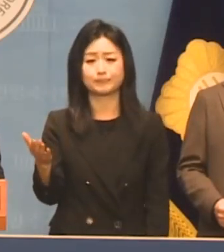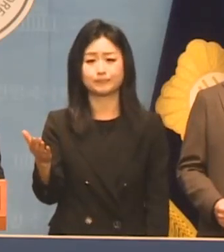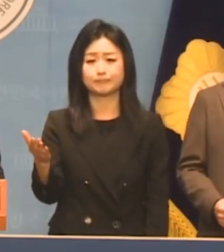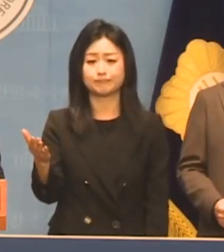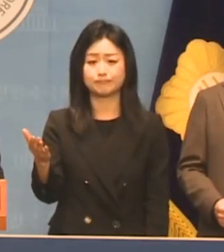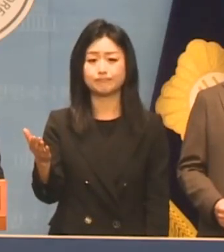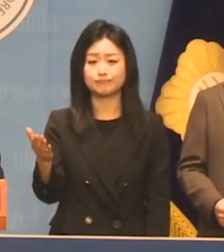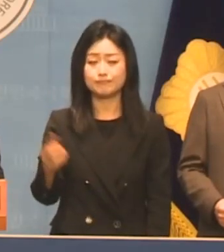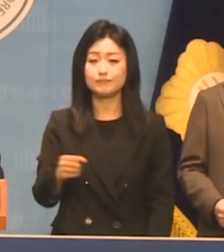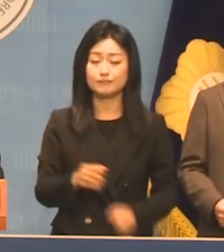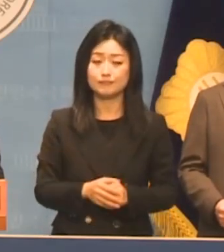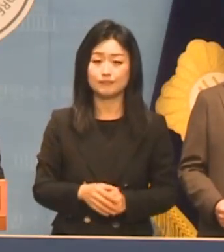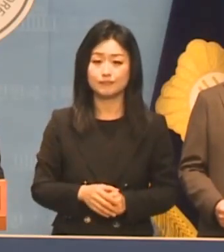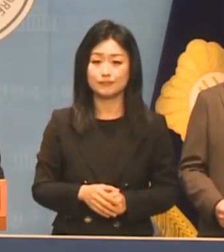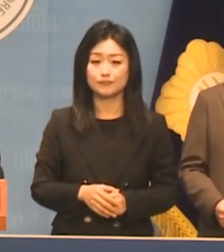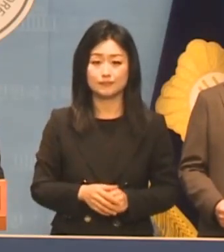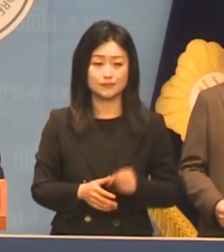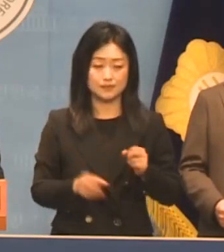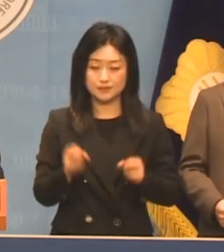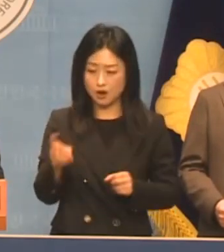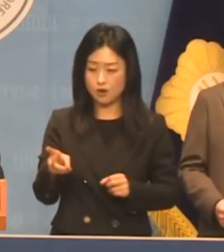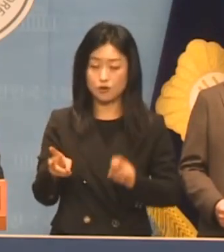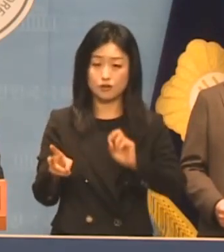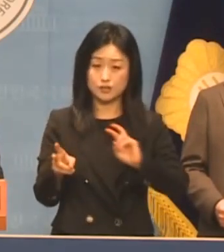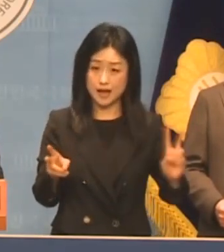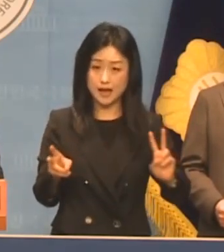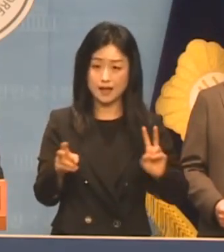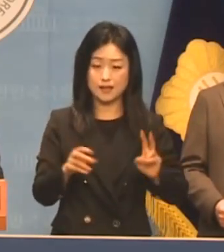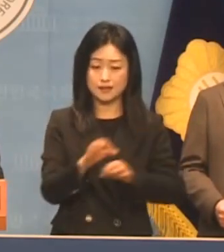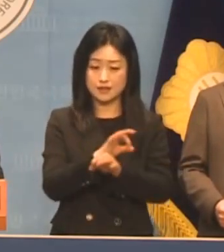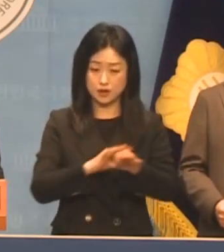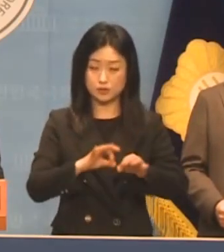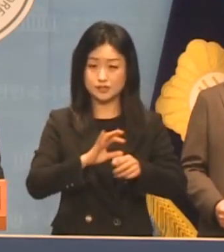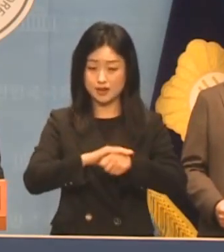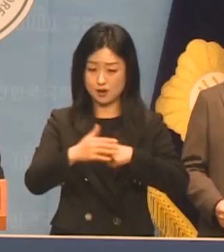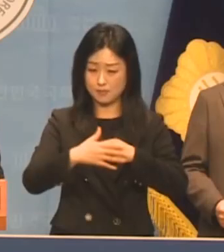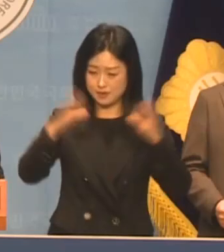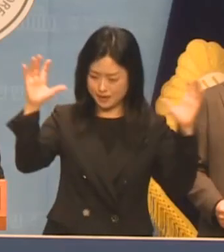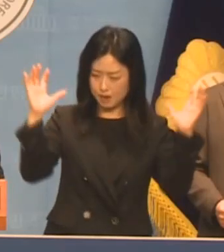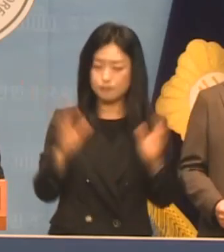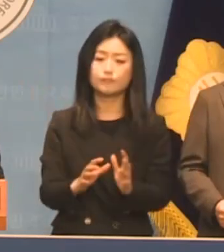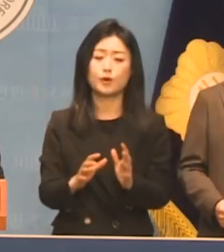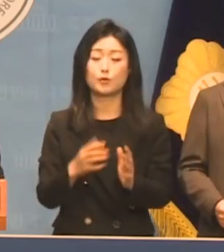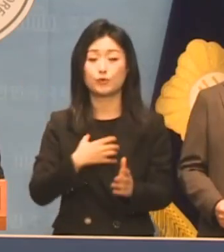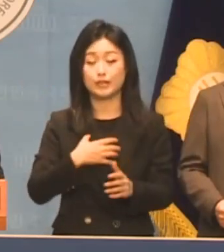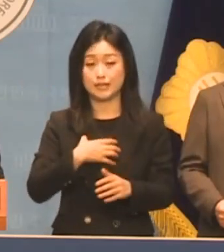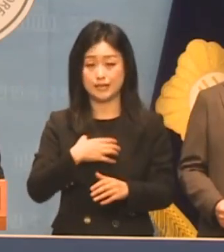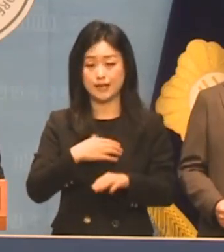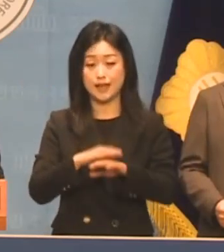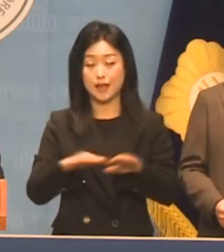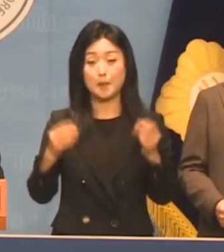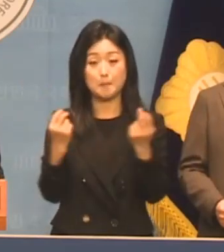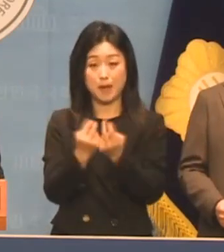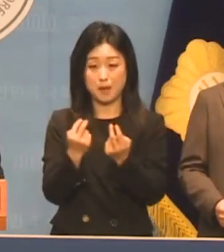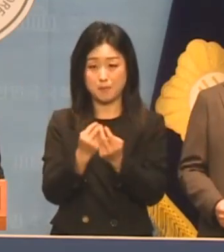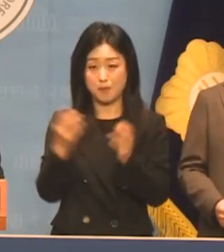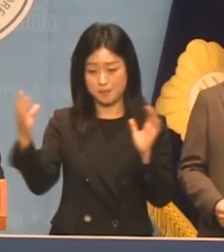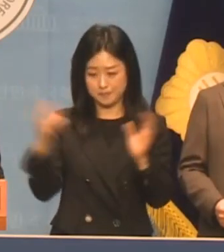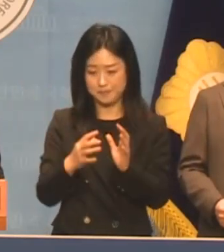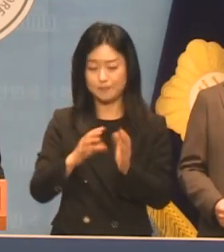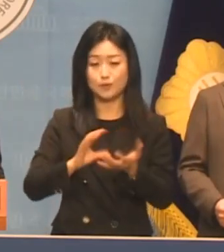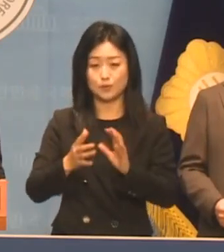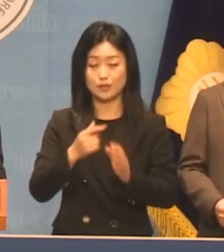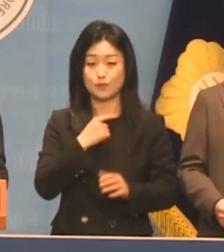꼭 여야 경제단체 협의회에 참석하여 조속한 위기의 해결 방안을 논의하시기